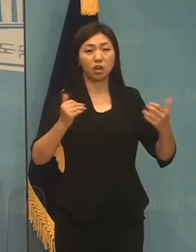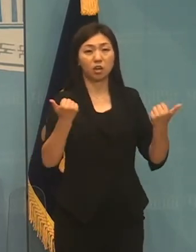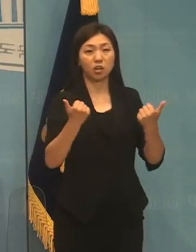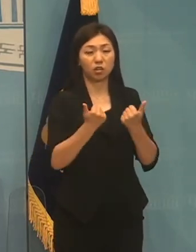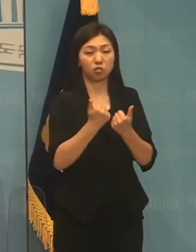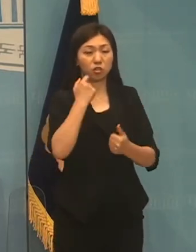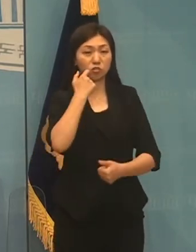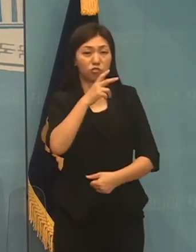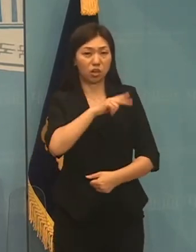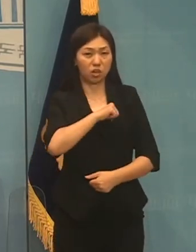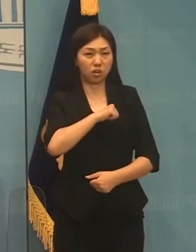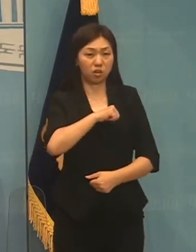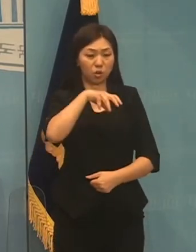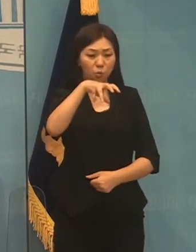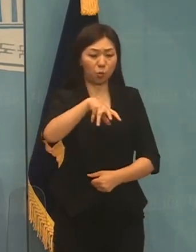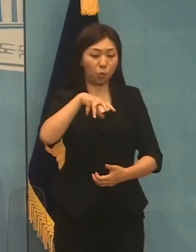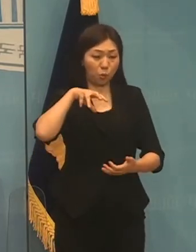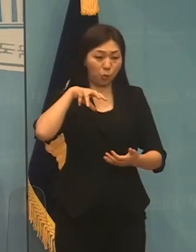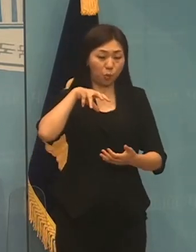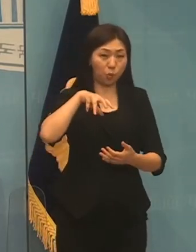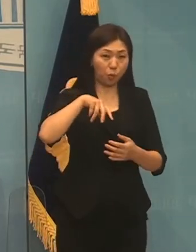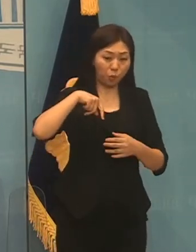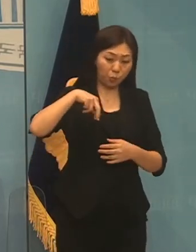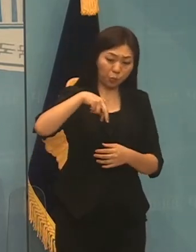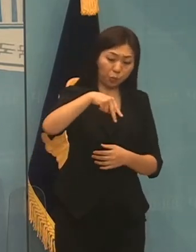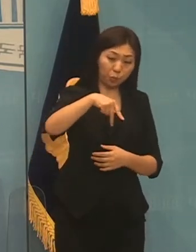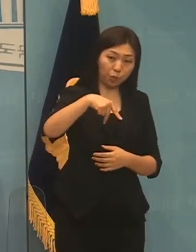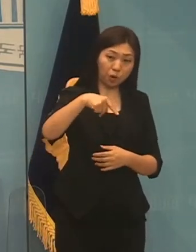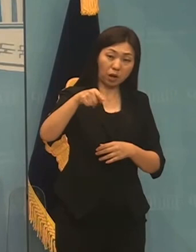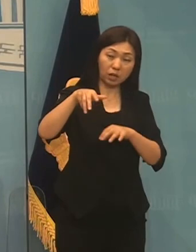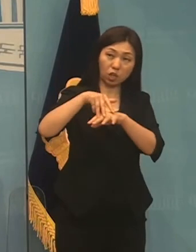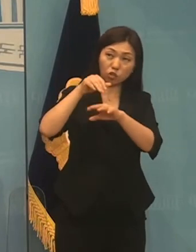국회의원 개강 노비를 우연히 지나치다 내걸린